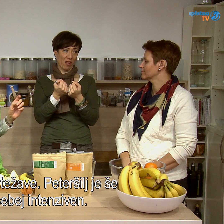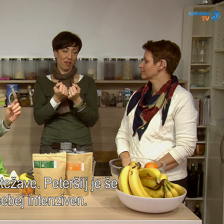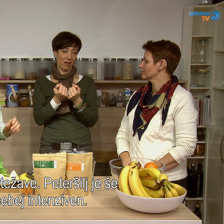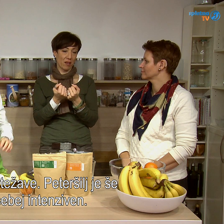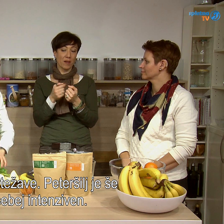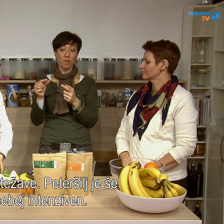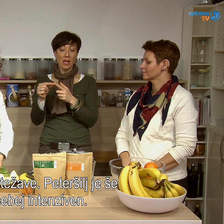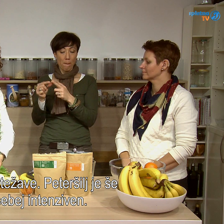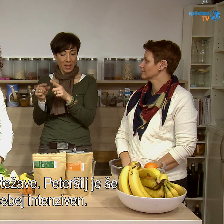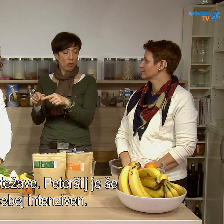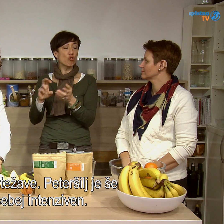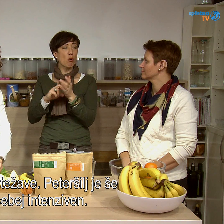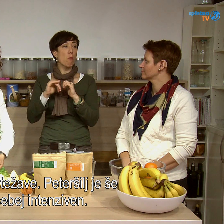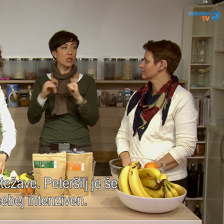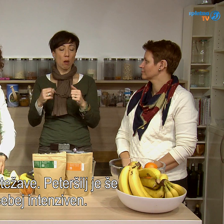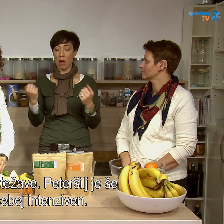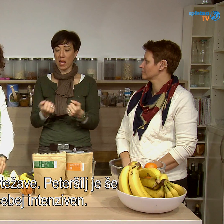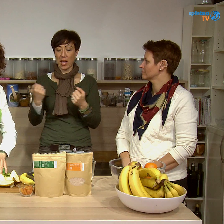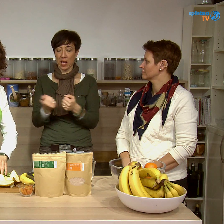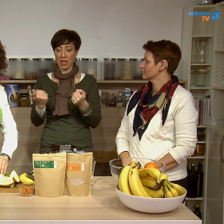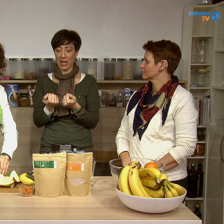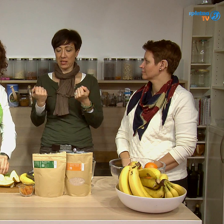Peteršilj je še posebej intenziven.